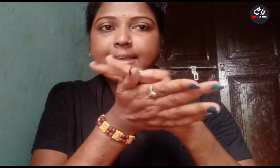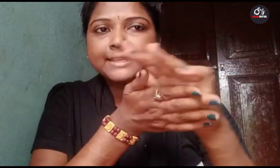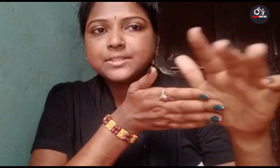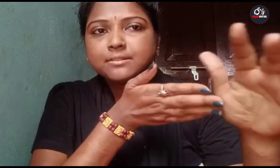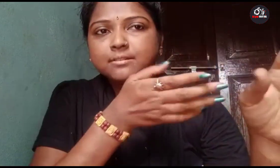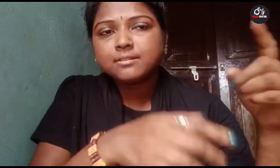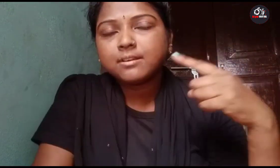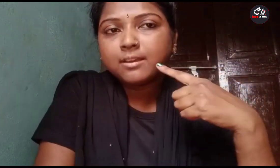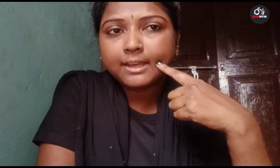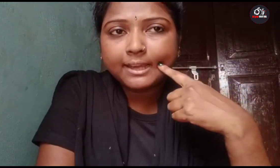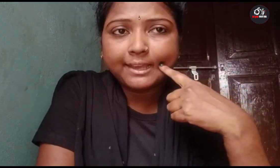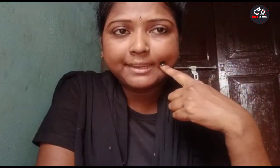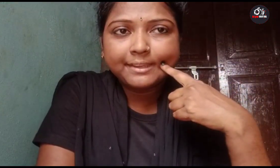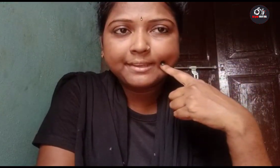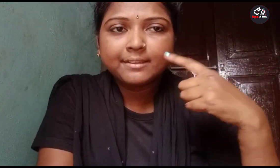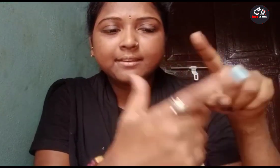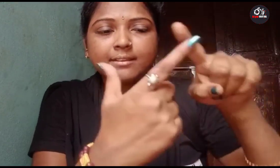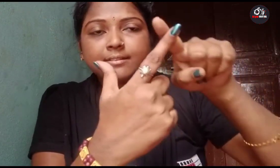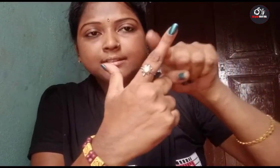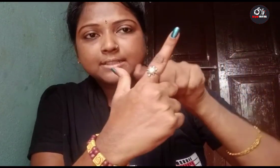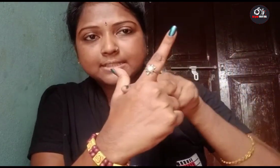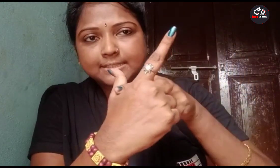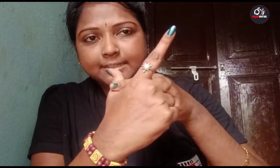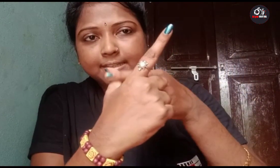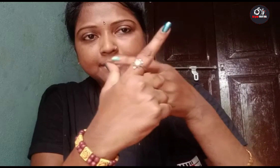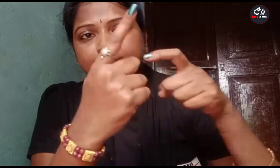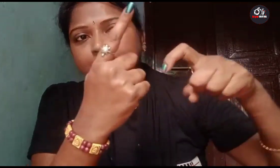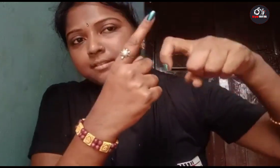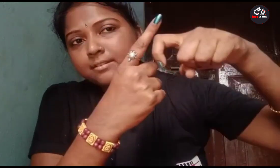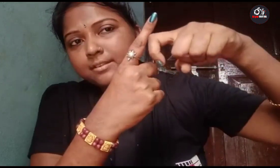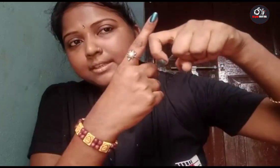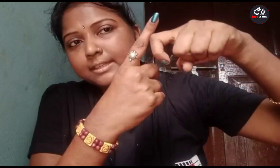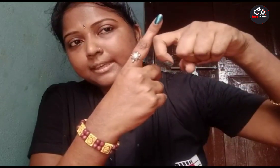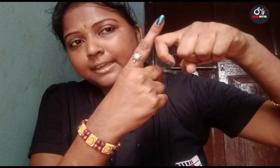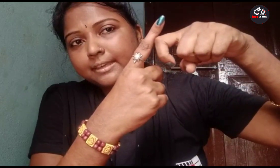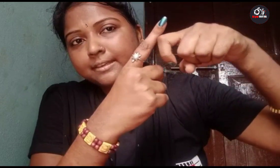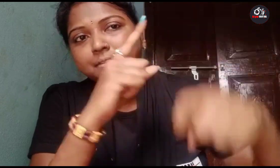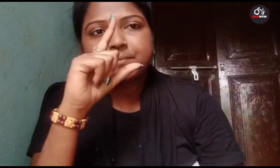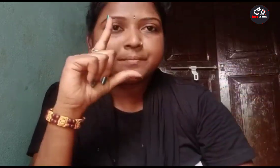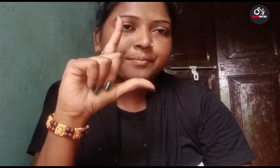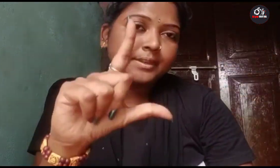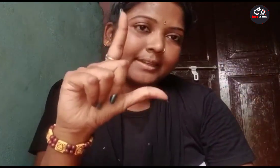హెచ్ ఐ జె కే